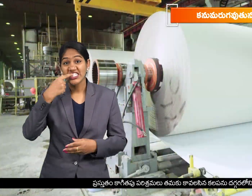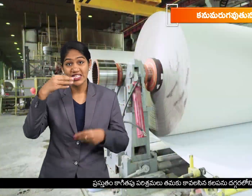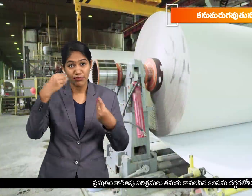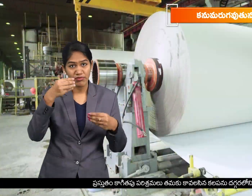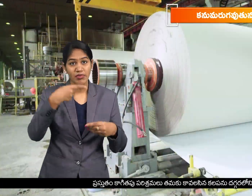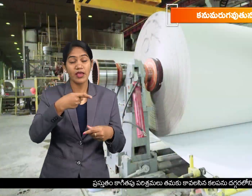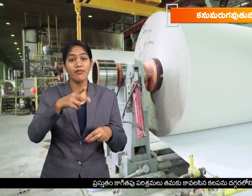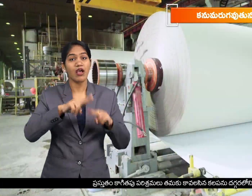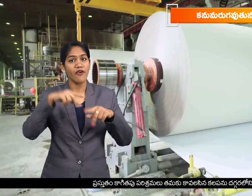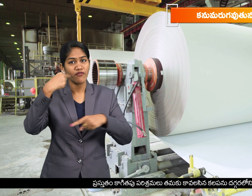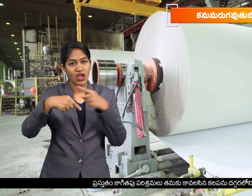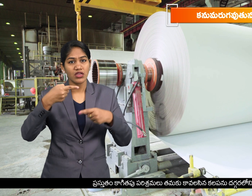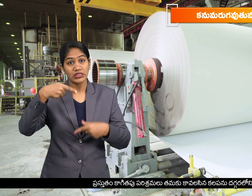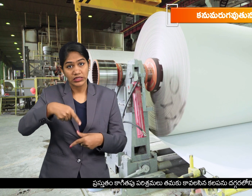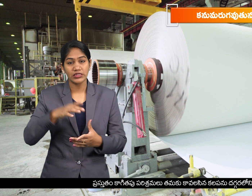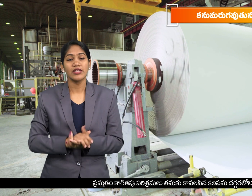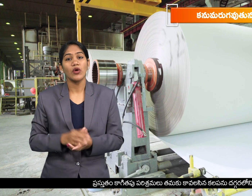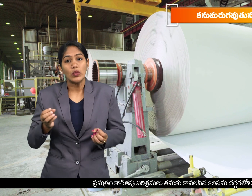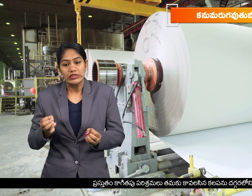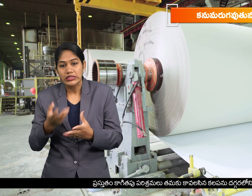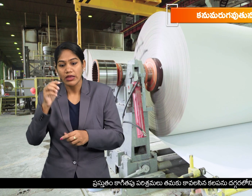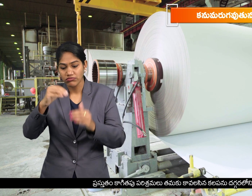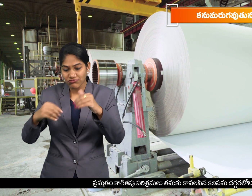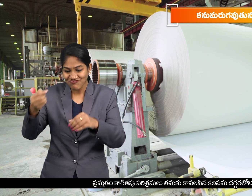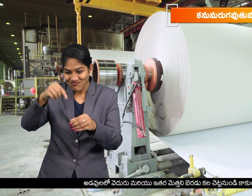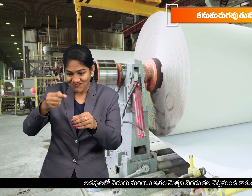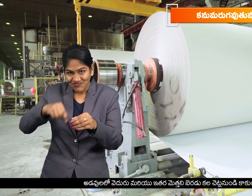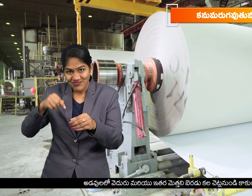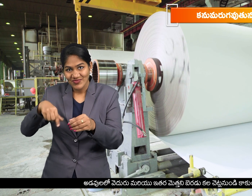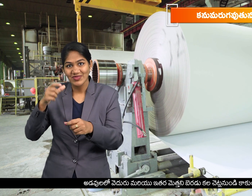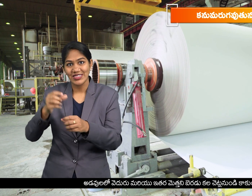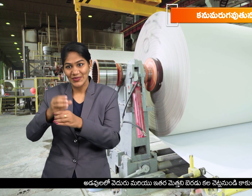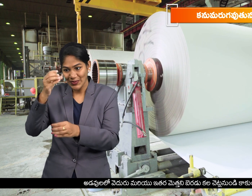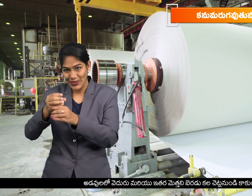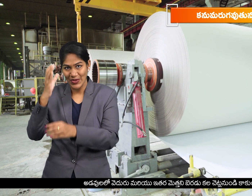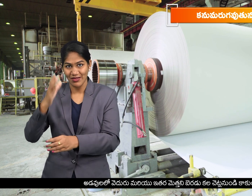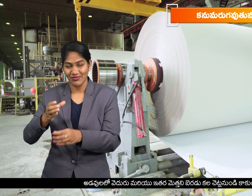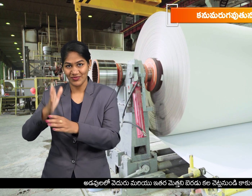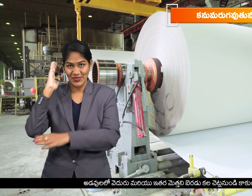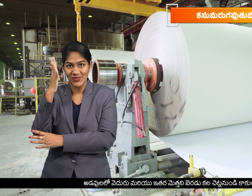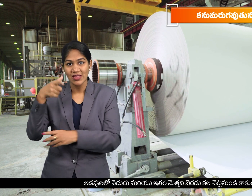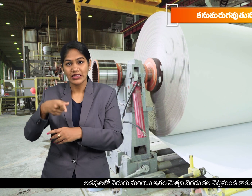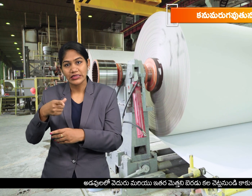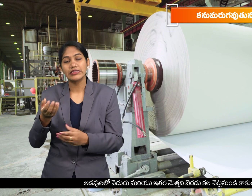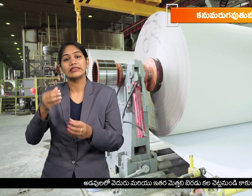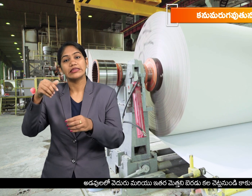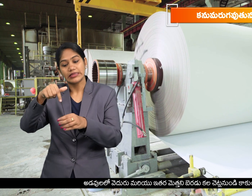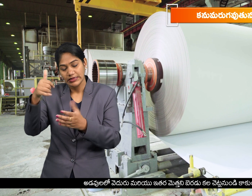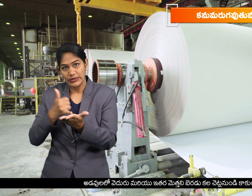ప్రస్తుతం కాగిత పరిశ్రమలు తమకు కావలసిన కలపను దగ్గరలోని అడవులలో వెదురు మరియు ఇతర